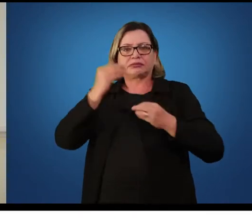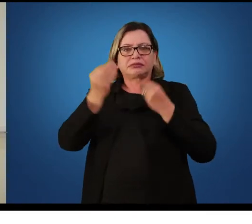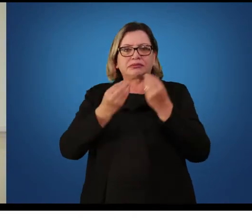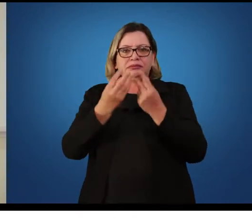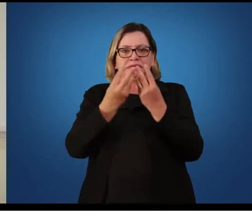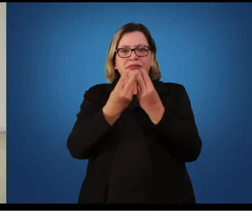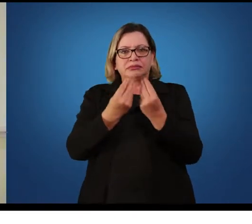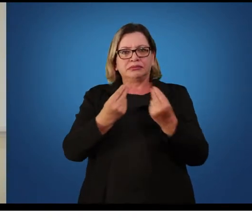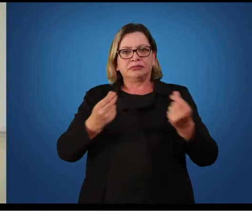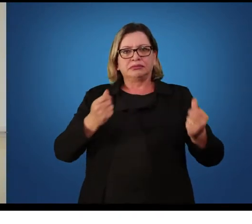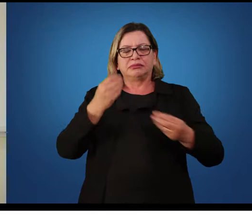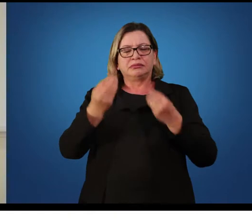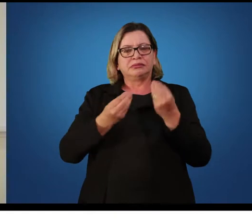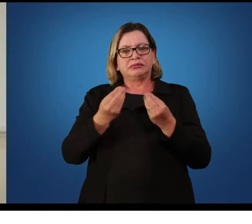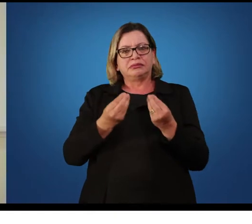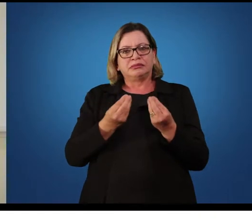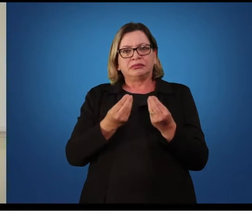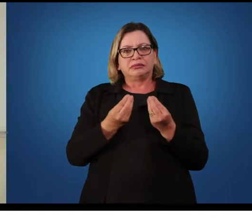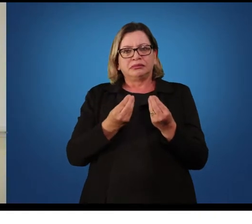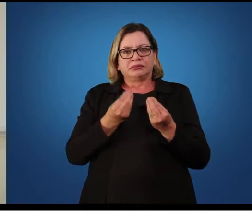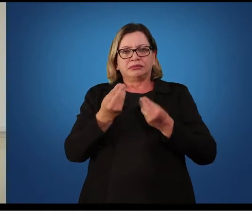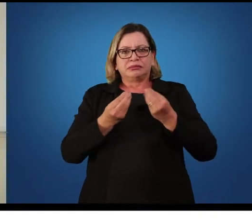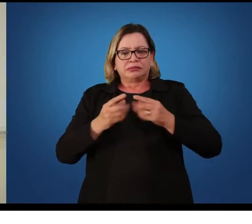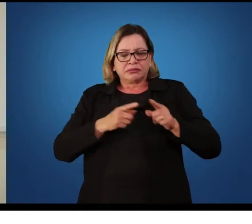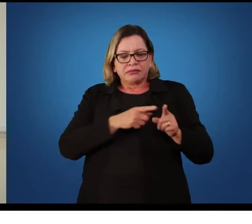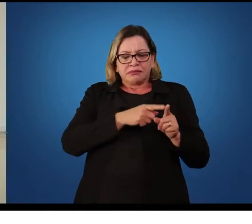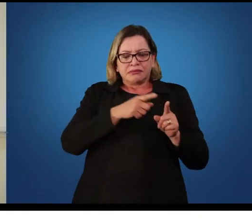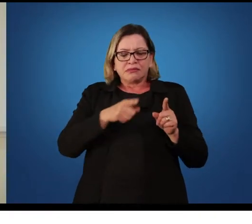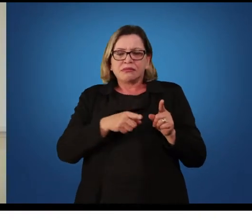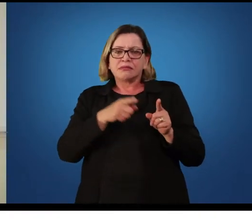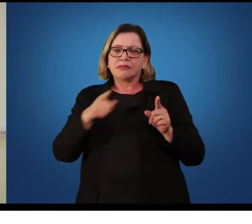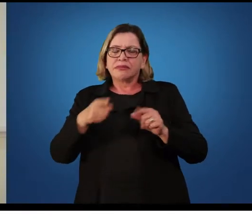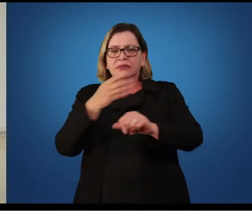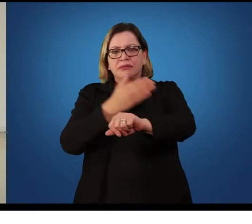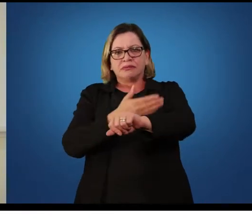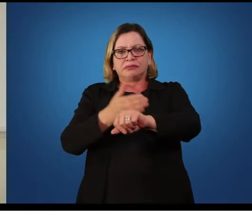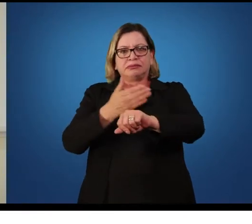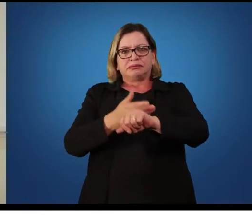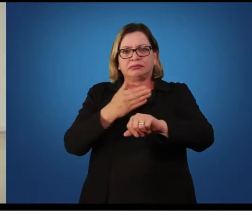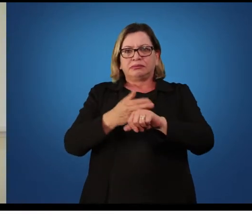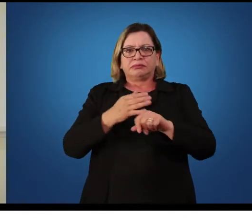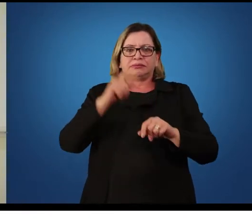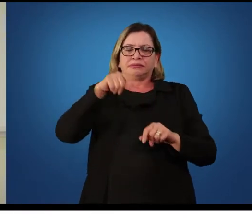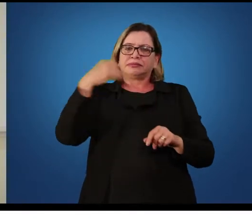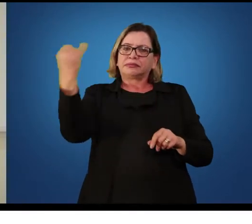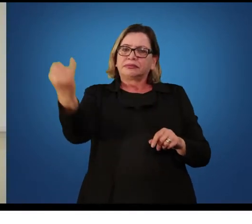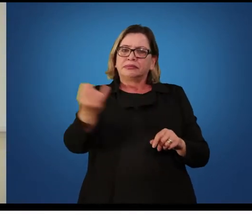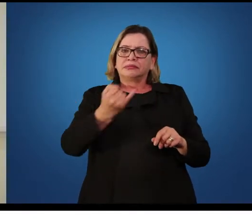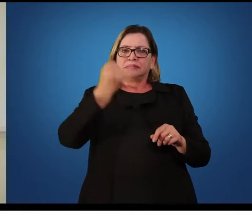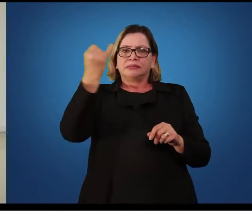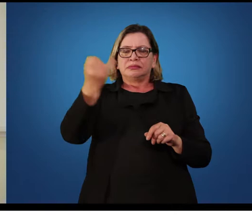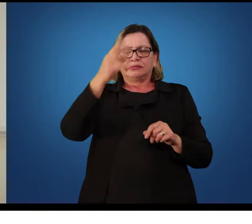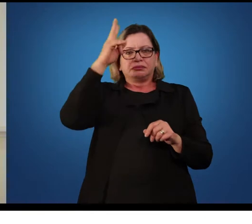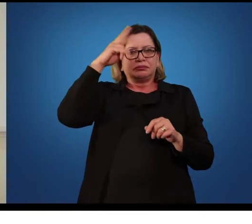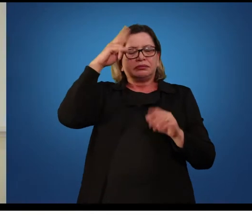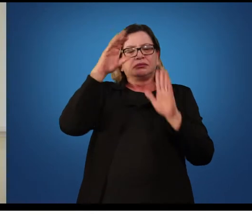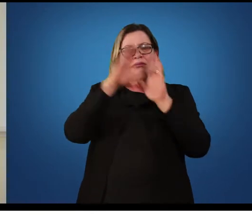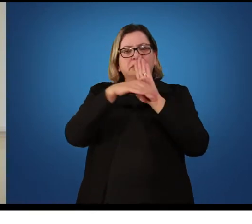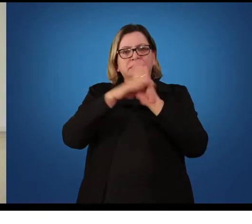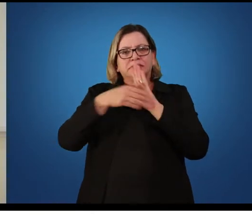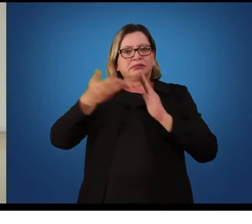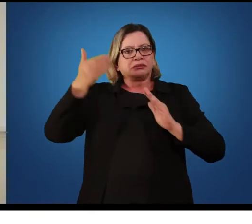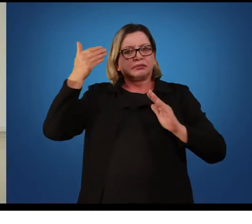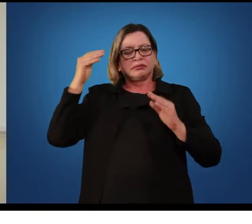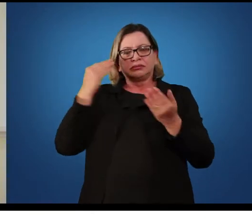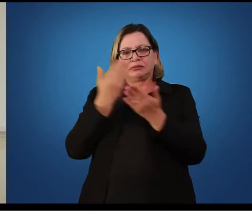para o outro, com o passar do tempo de prática. É importante a gente retomar um conceito anterior